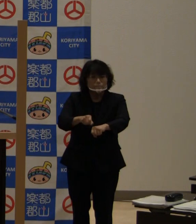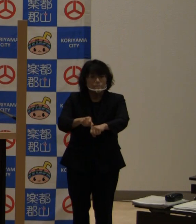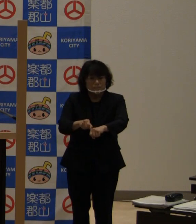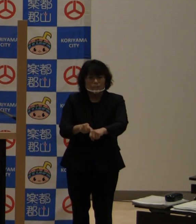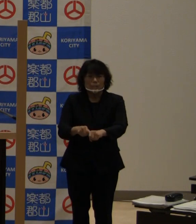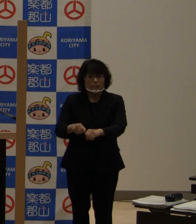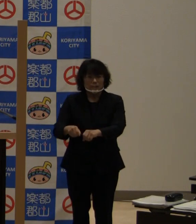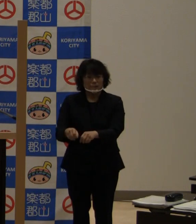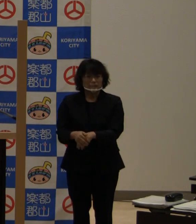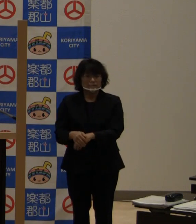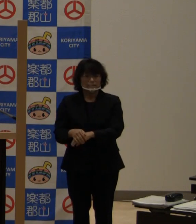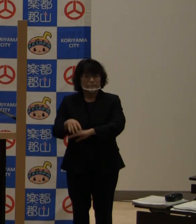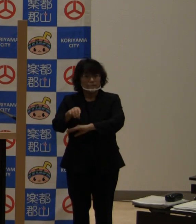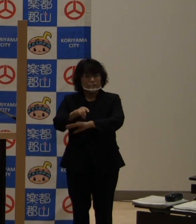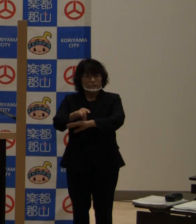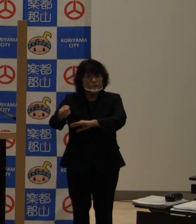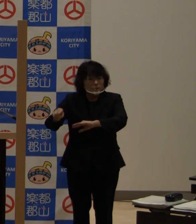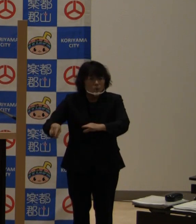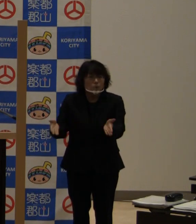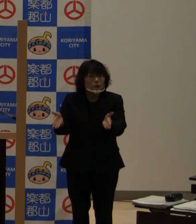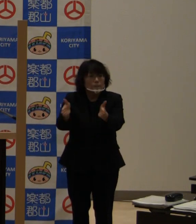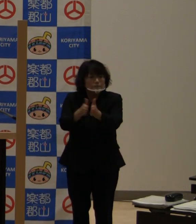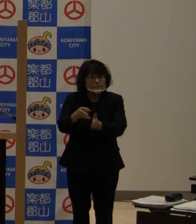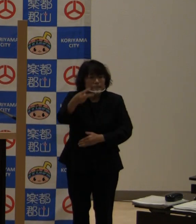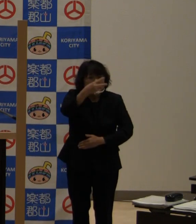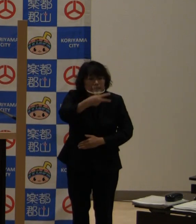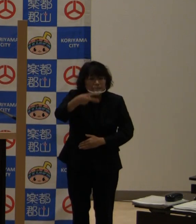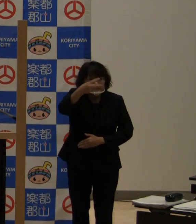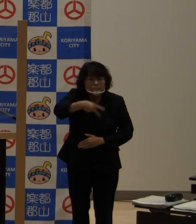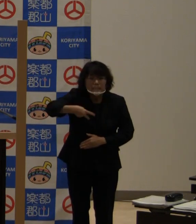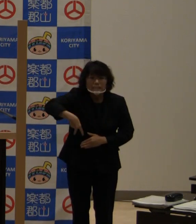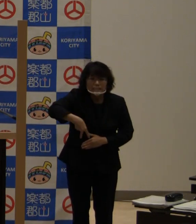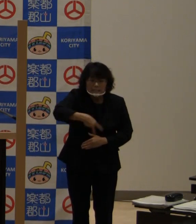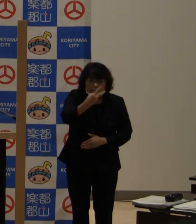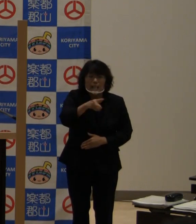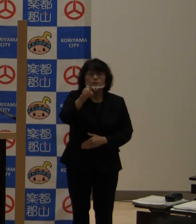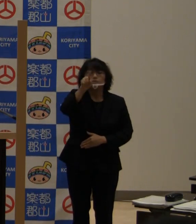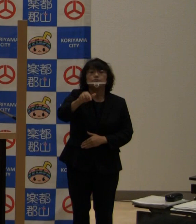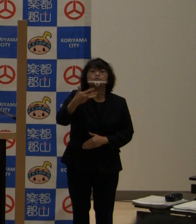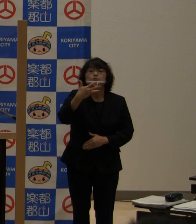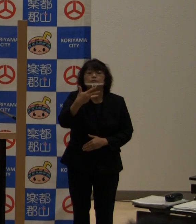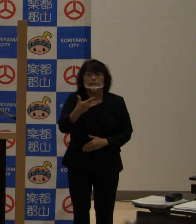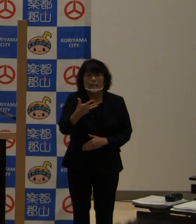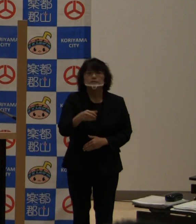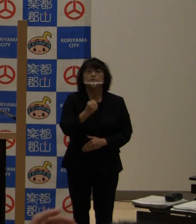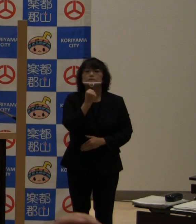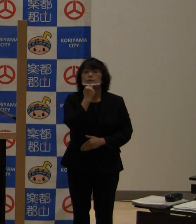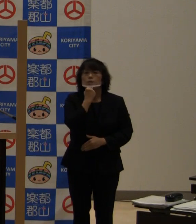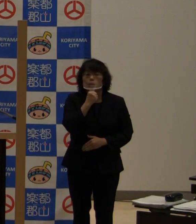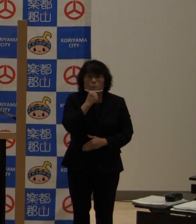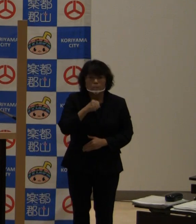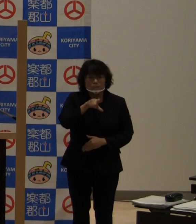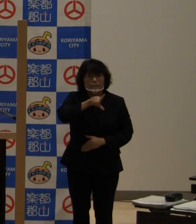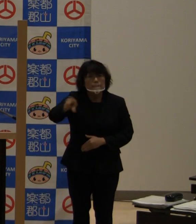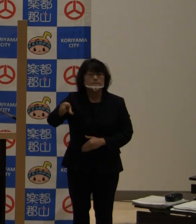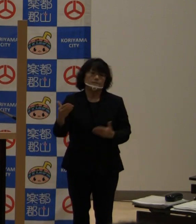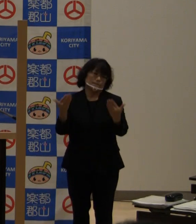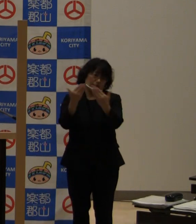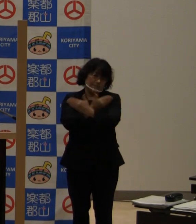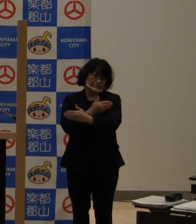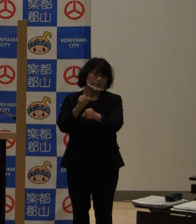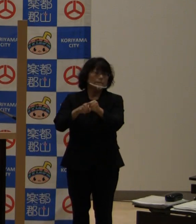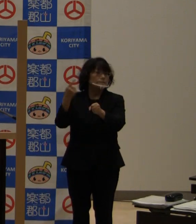を合わせた当初予算総額は2218億2278万2000円となりまして、前年度と比